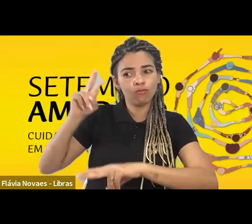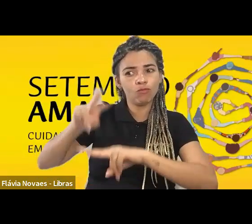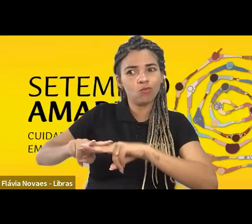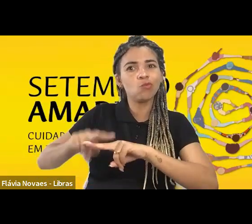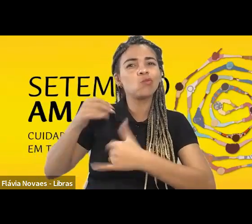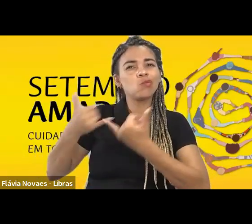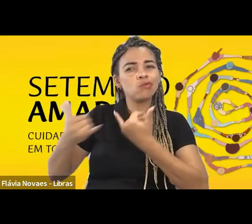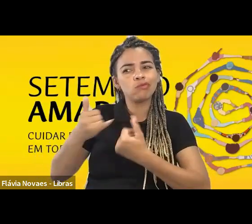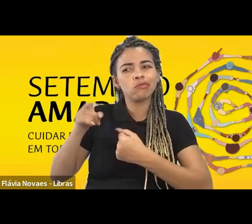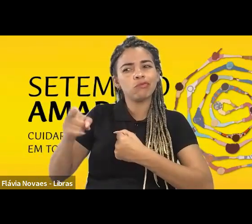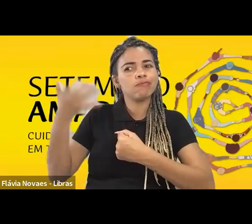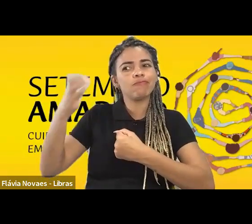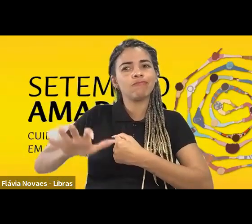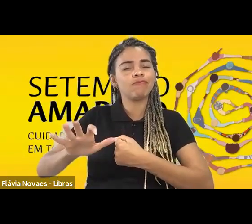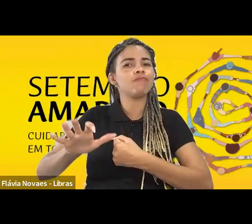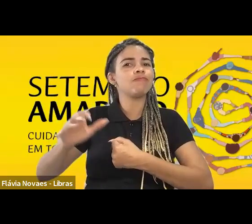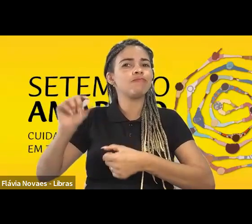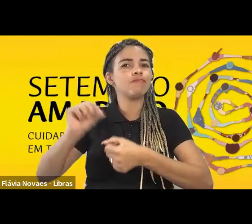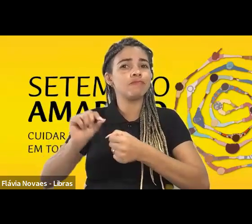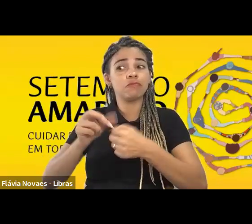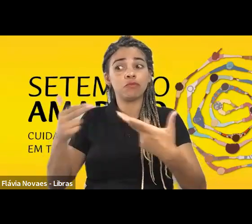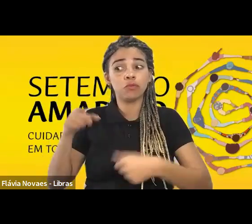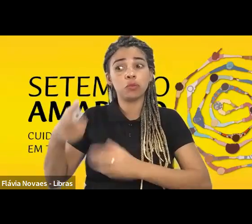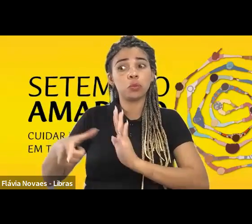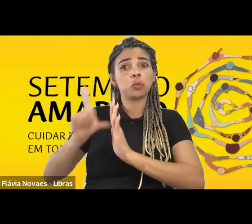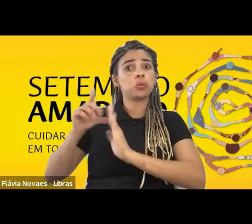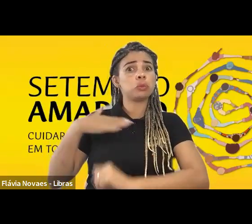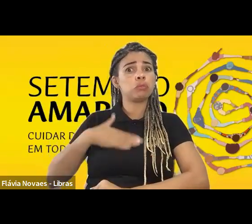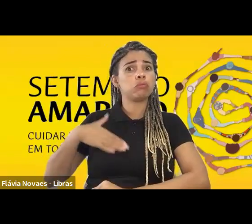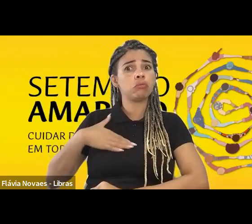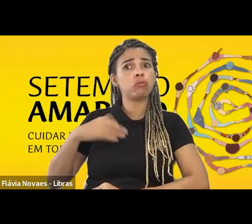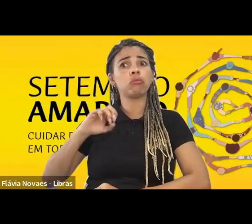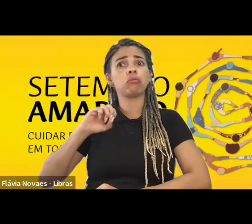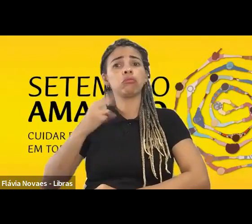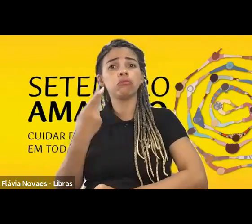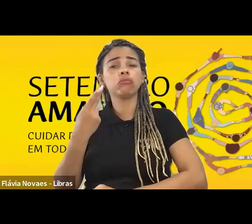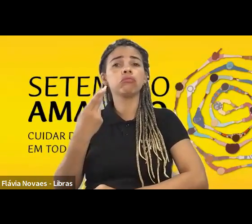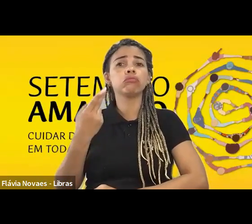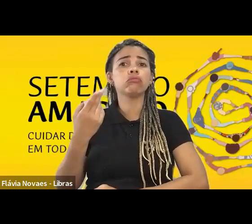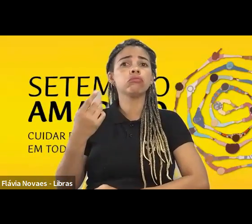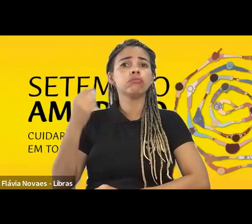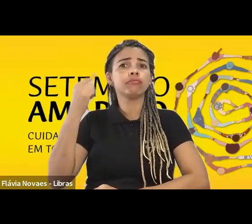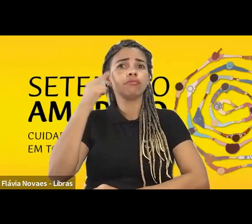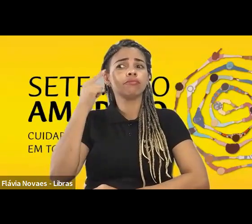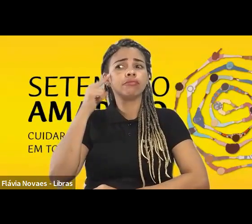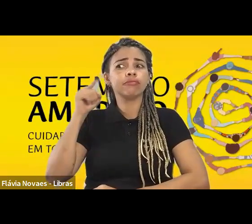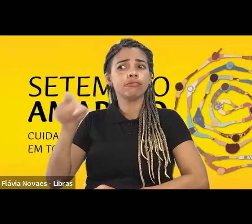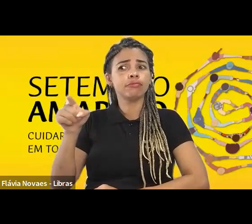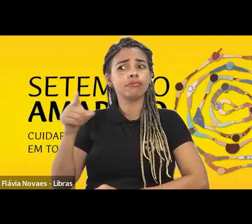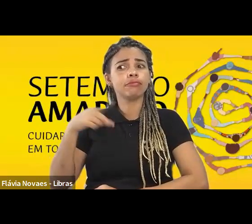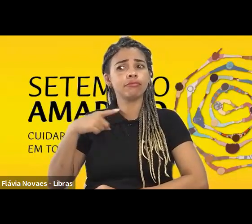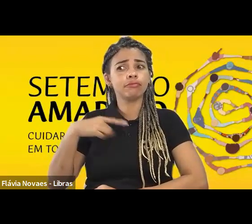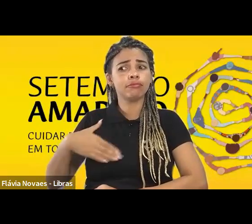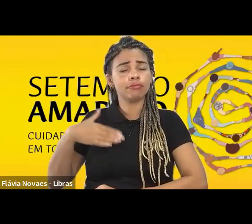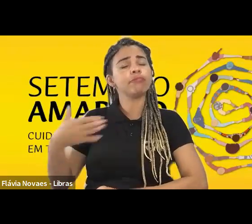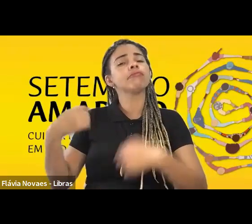que ele gostaria, ou aquilo que ele ou ela gostaria, ou que se espera, ou que esperaria de ser executado pelo adolescente, é